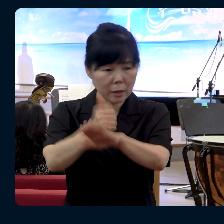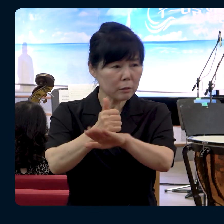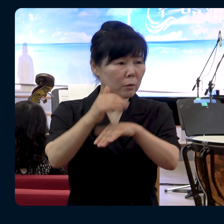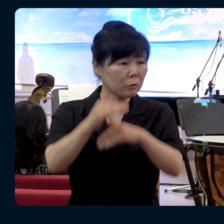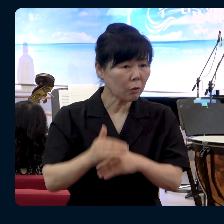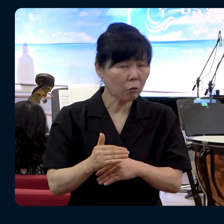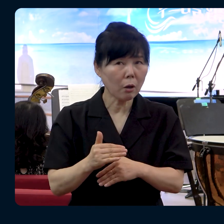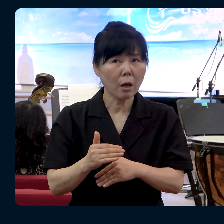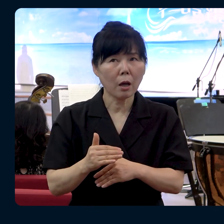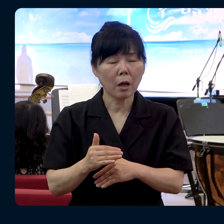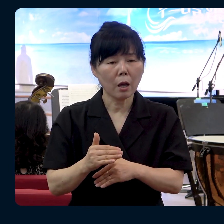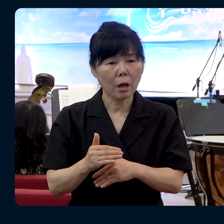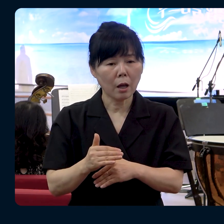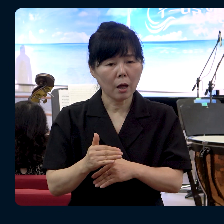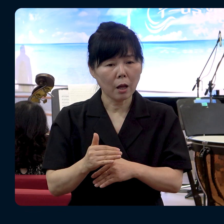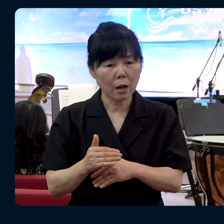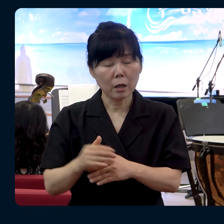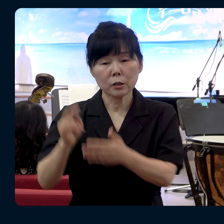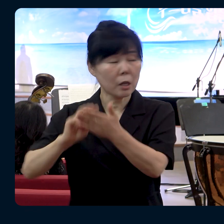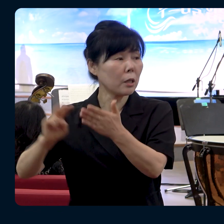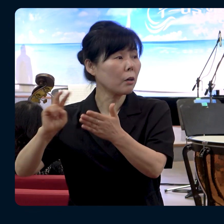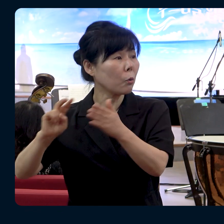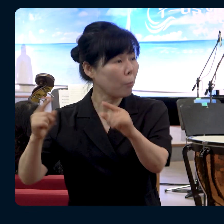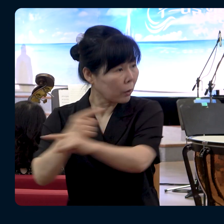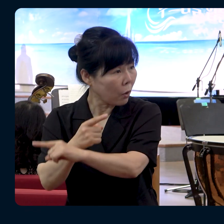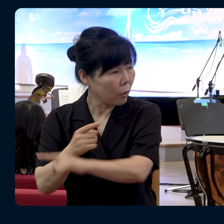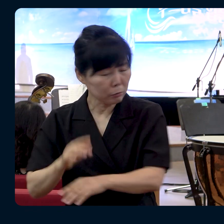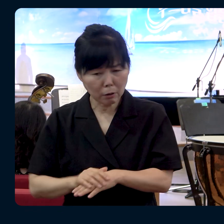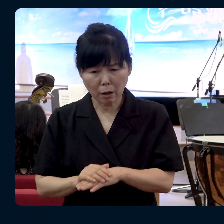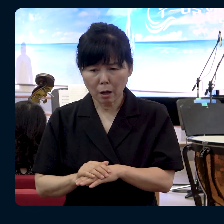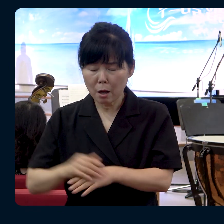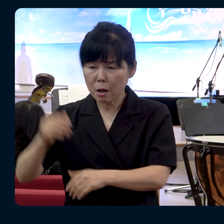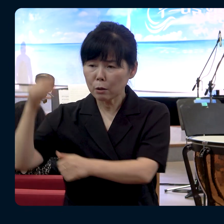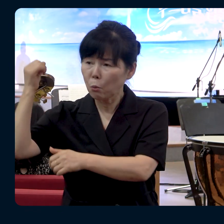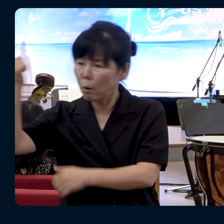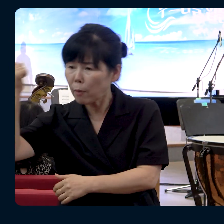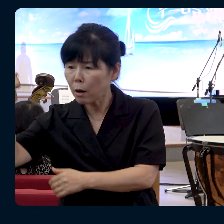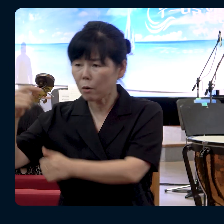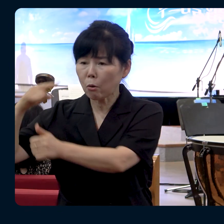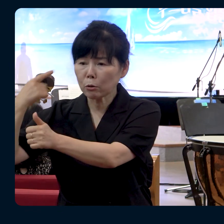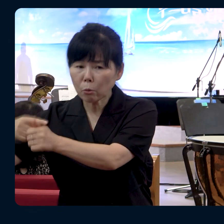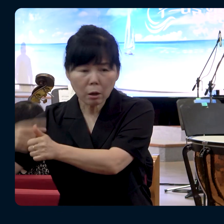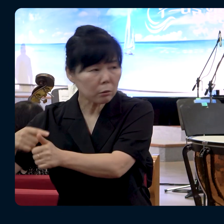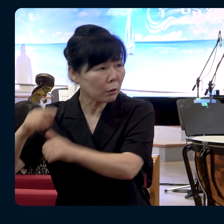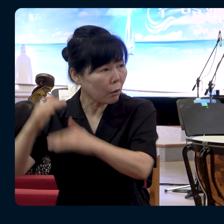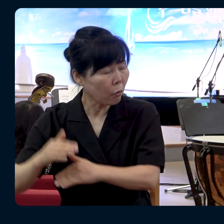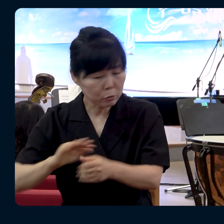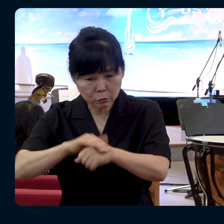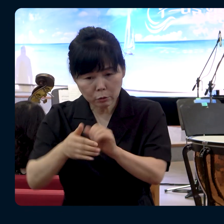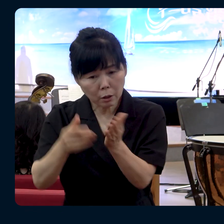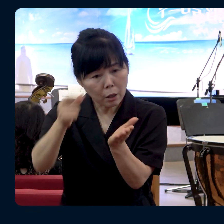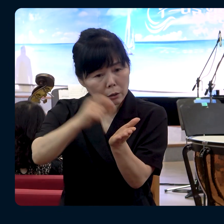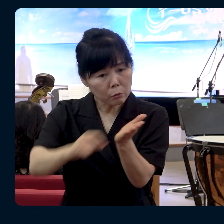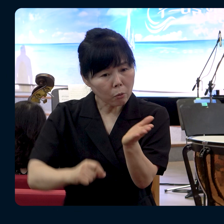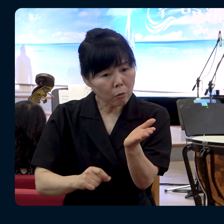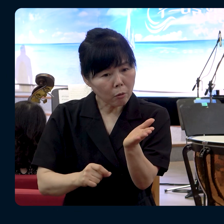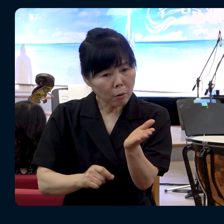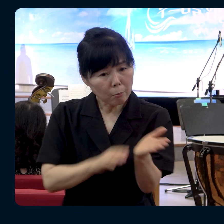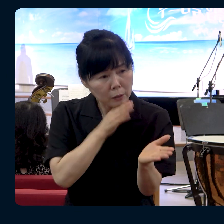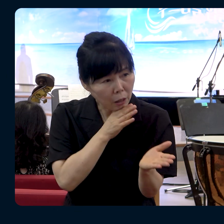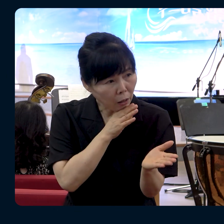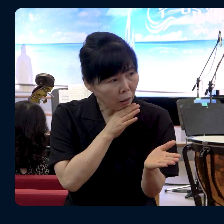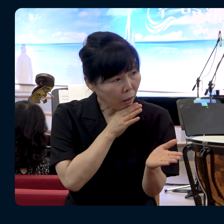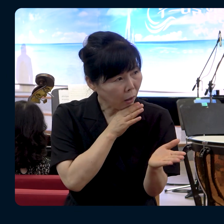성경에 기록된 것이 맞는가? 이게 시편에 기록될 수 있는 내용인가? 이런 질문 앞에 팀 켈러가 답을 합니다.